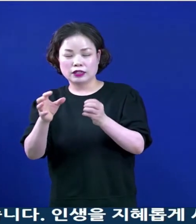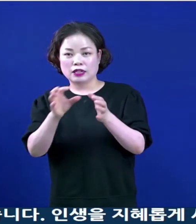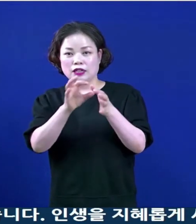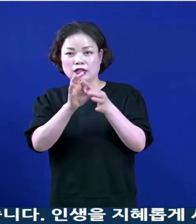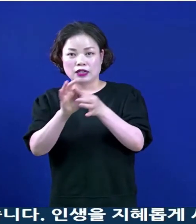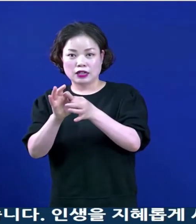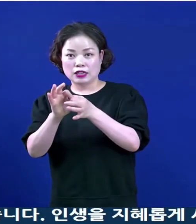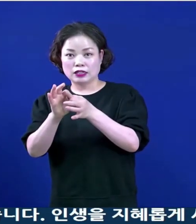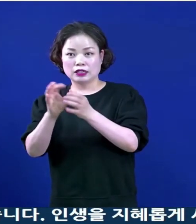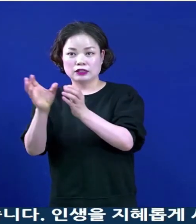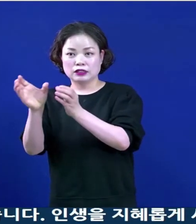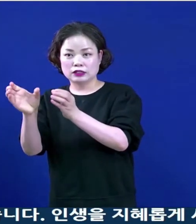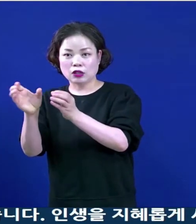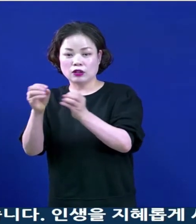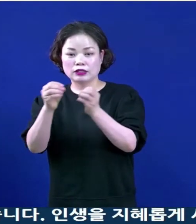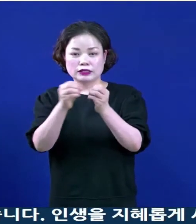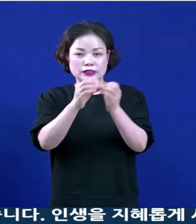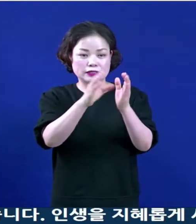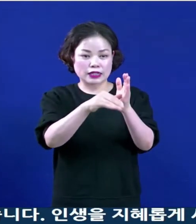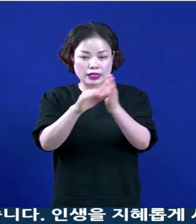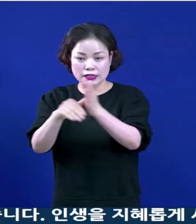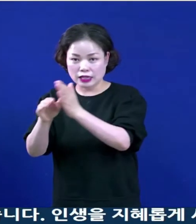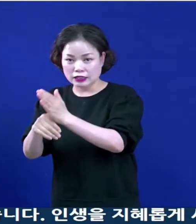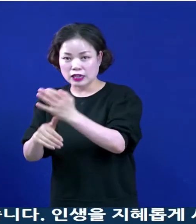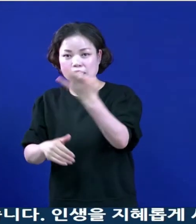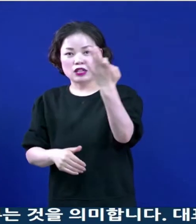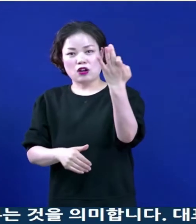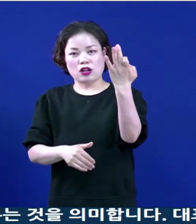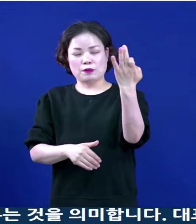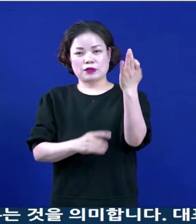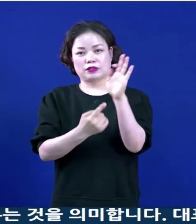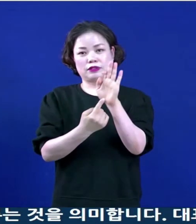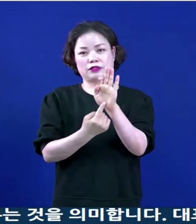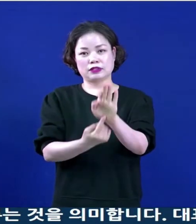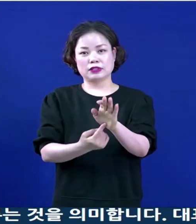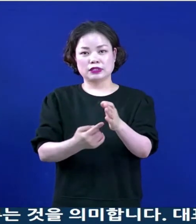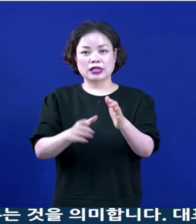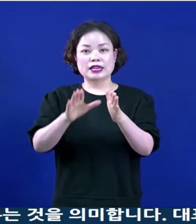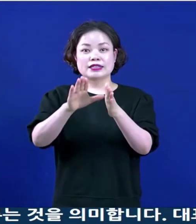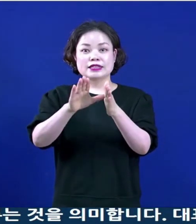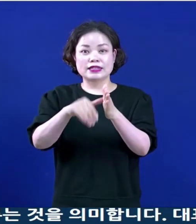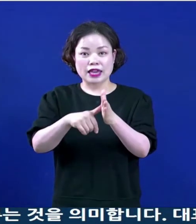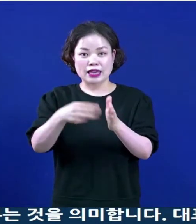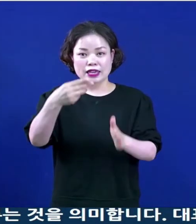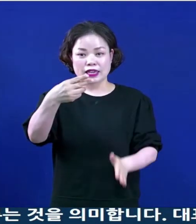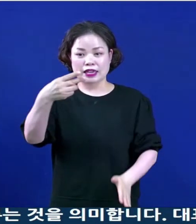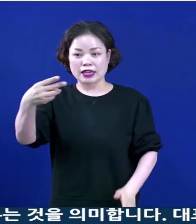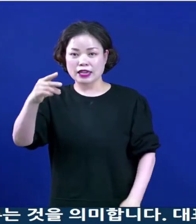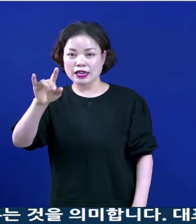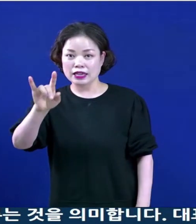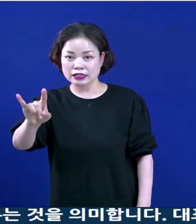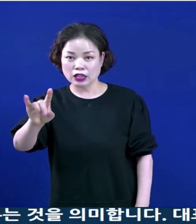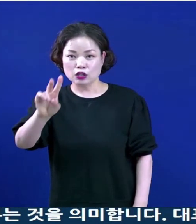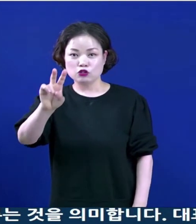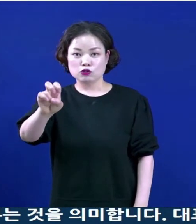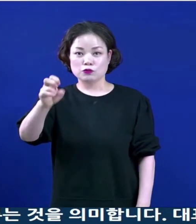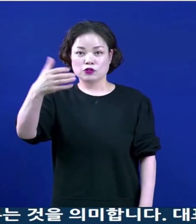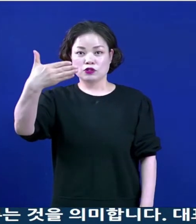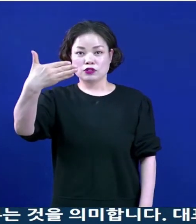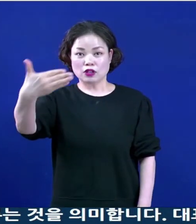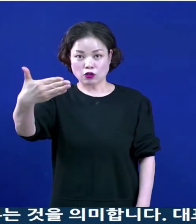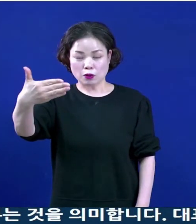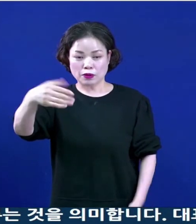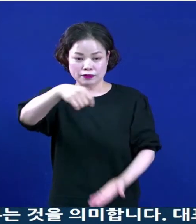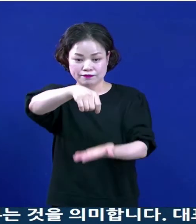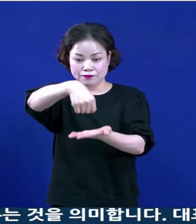쌍으로 2개씩 등장시켜서 14번이나 말하고 있으니까 때라고 하는 말을 집중적으로 28번이나 다루고